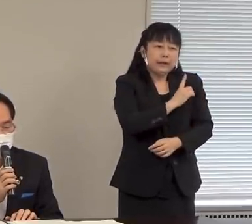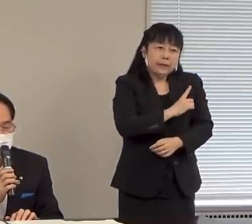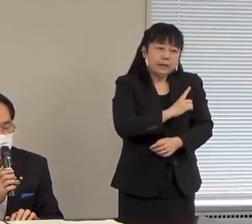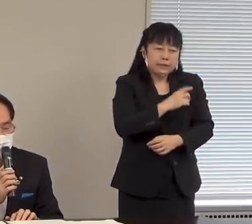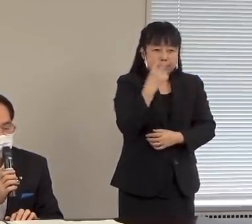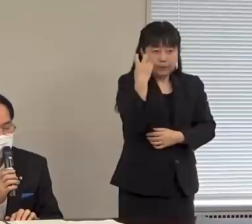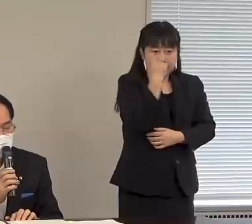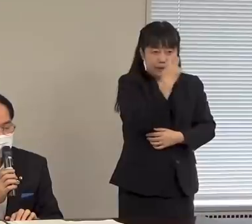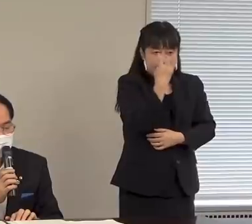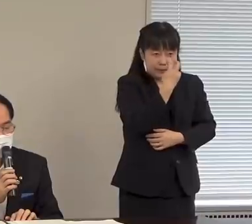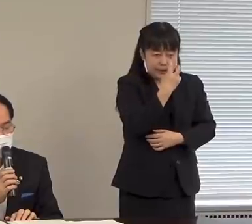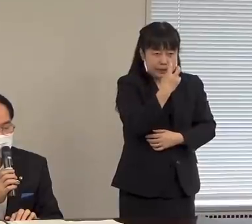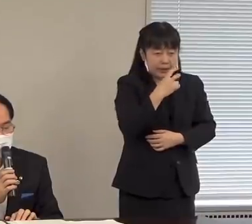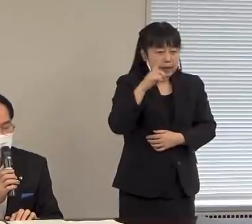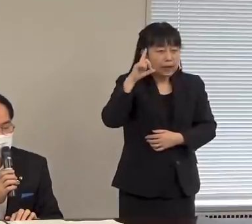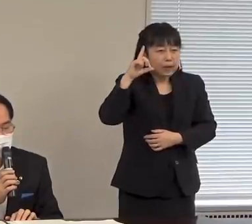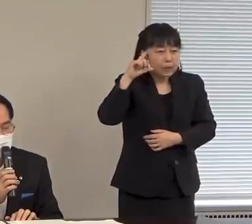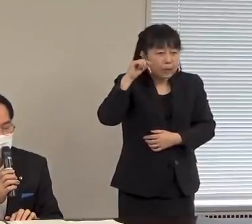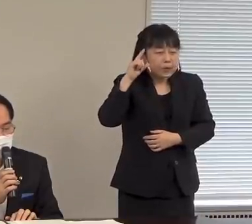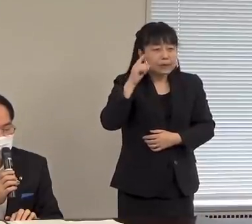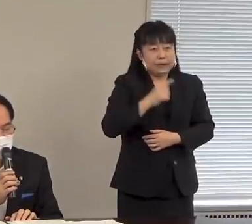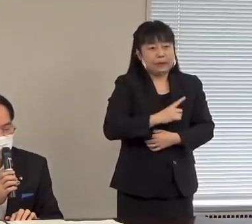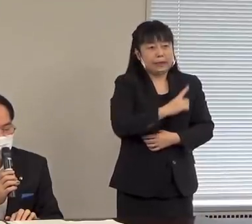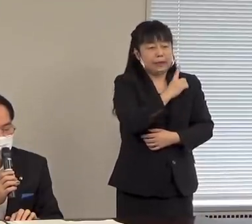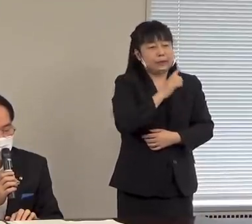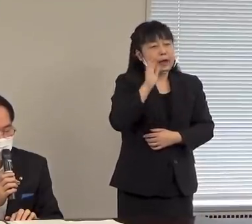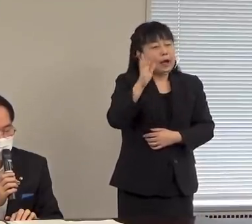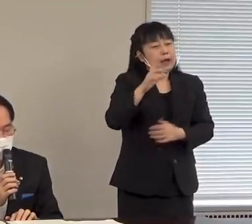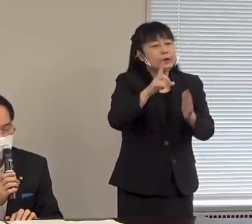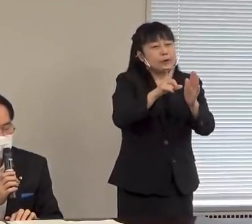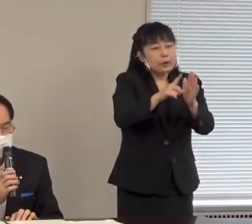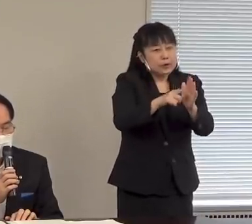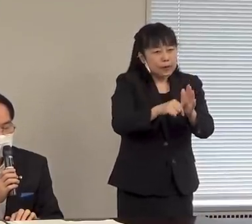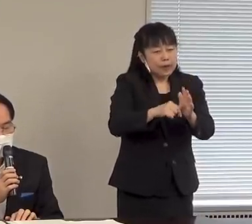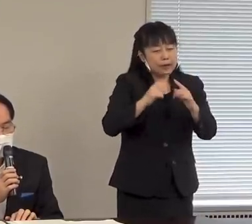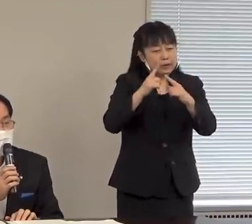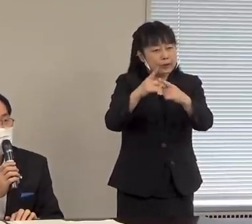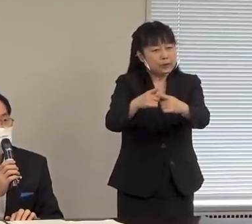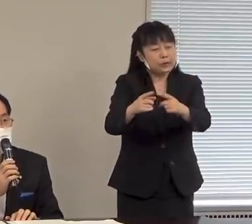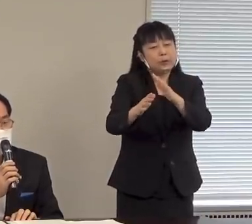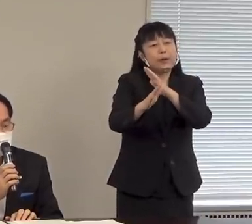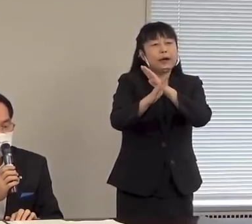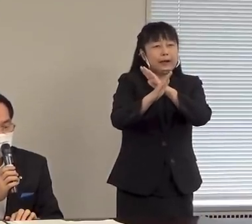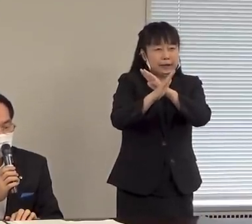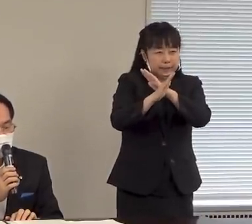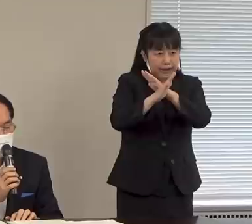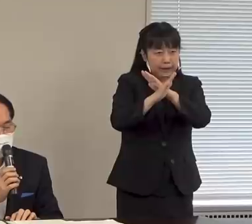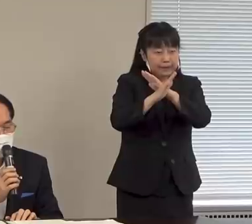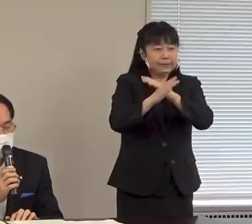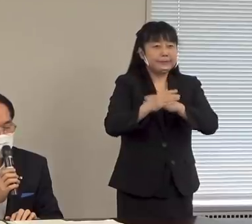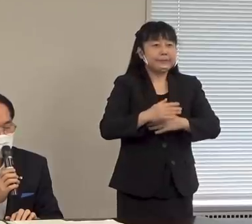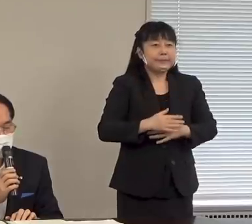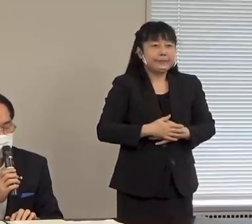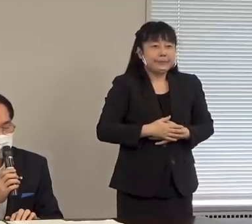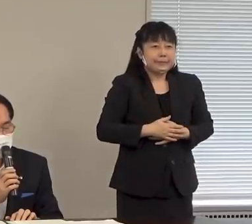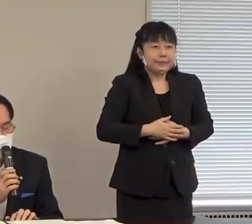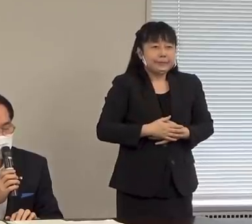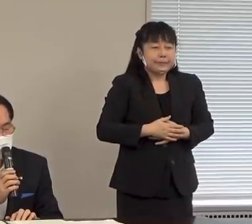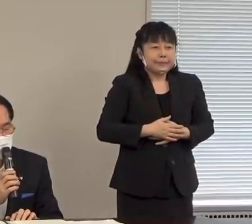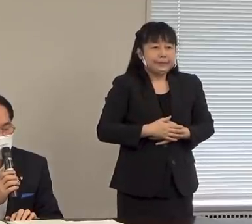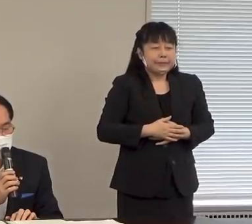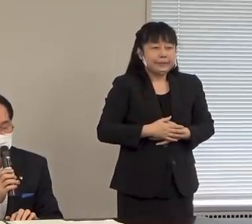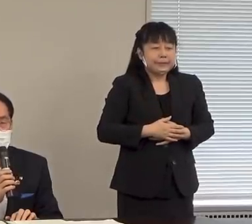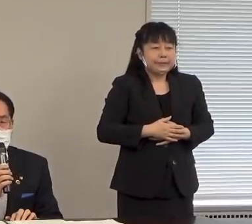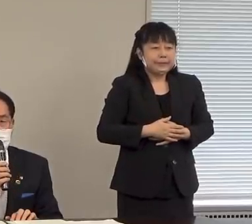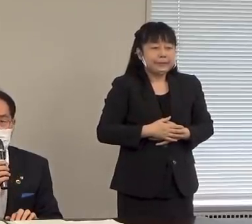状がある方はイベントの参加を控えてもらうようにする。また主催者にあってはその際の払い戻